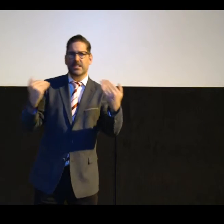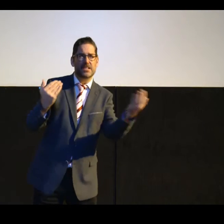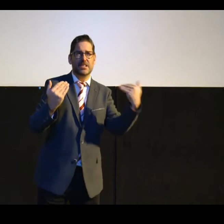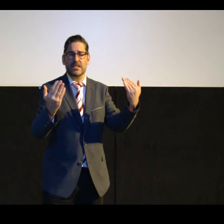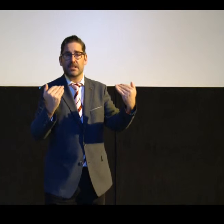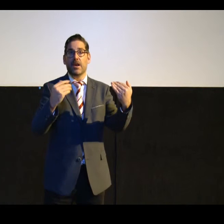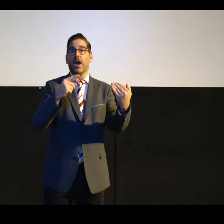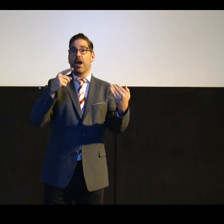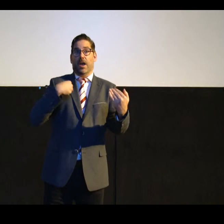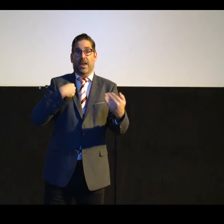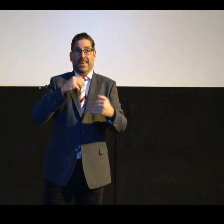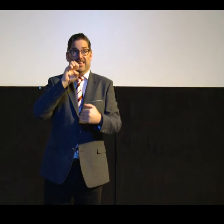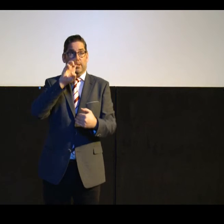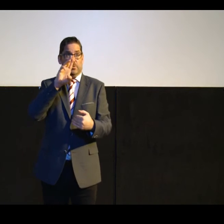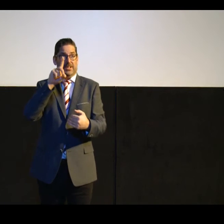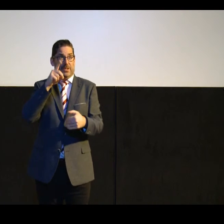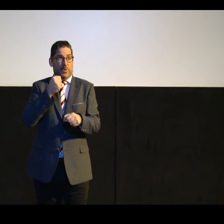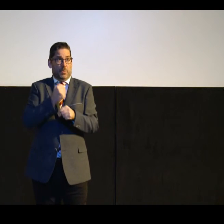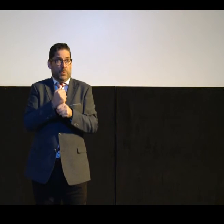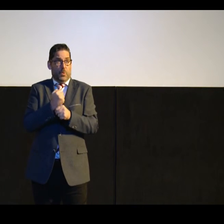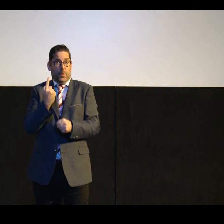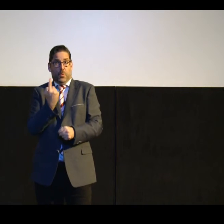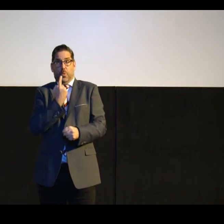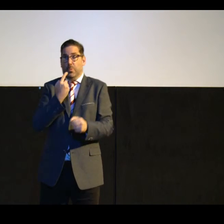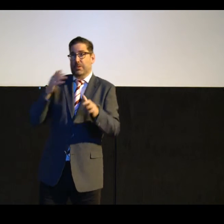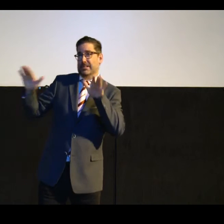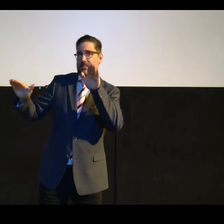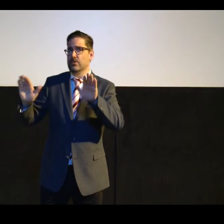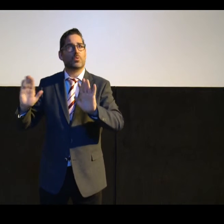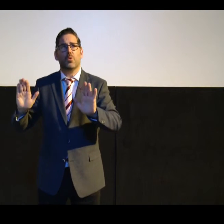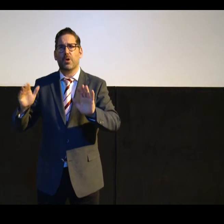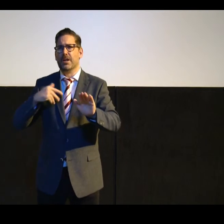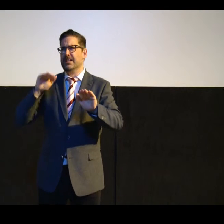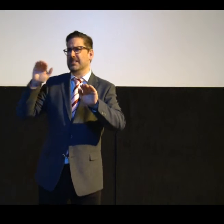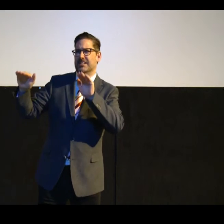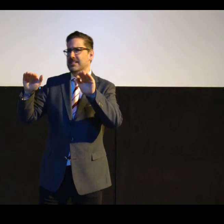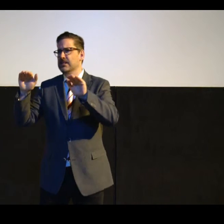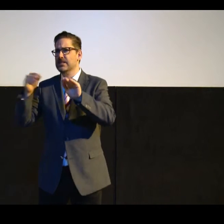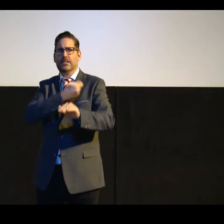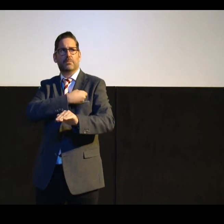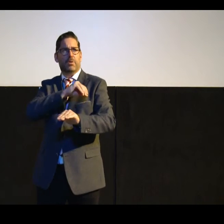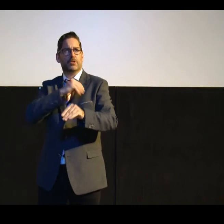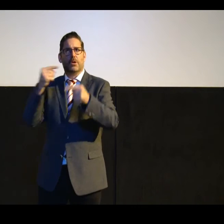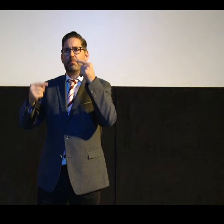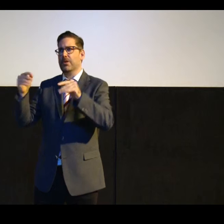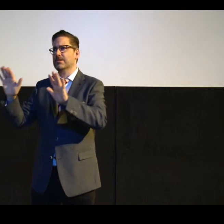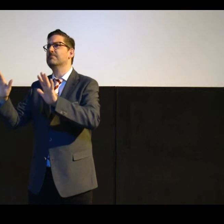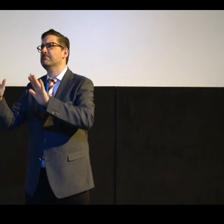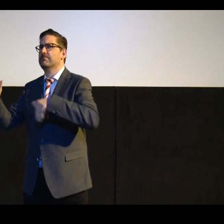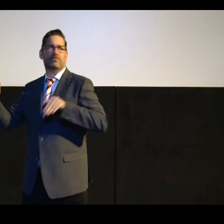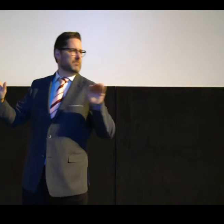trabajo. Y esto lo podemos lograr, pues bueno, gracias a este apoyo que recibimos del resto de eurodiputados.